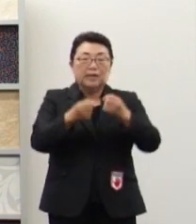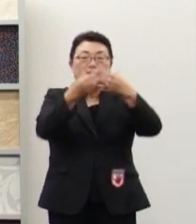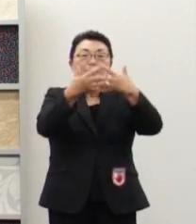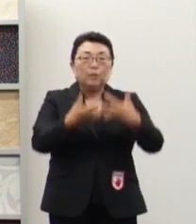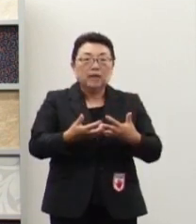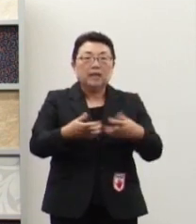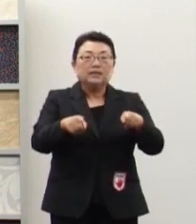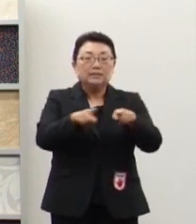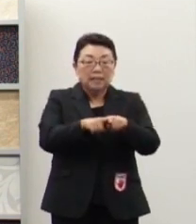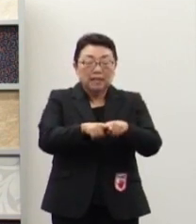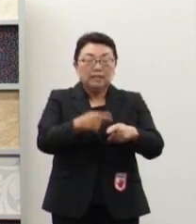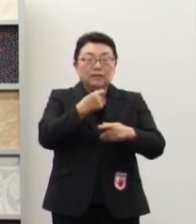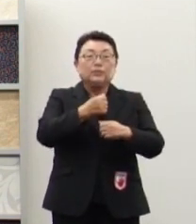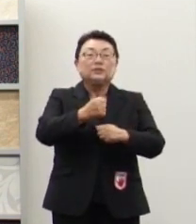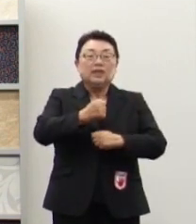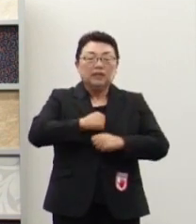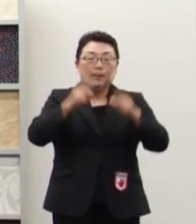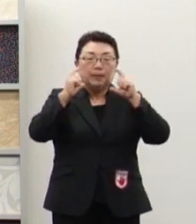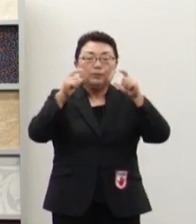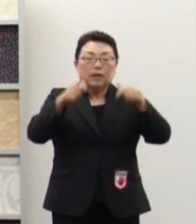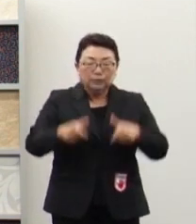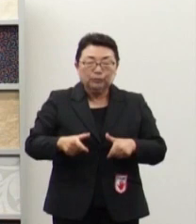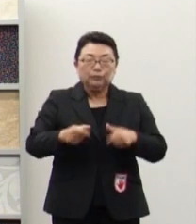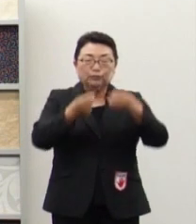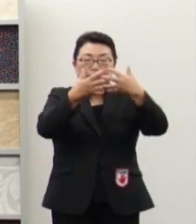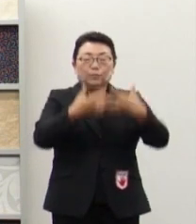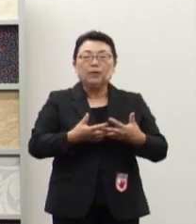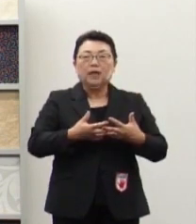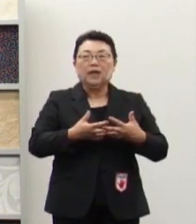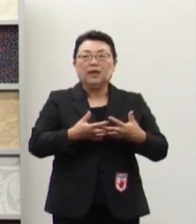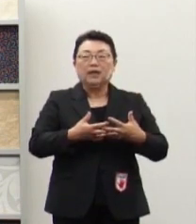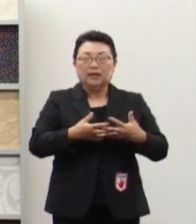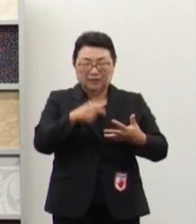マスクを外しながらやってくださいと、こういう形でのですね、